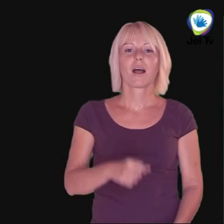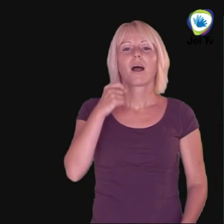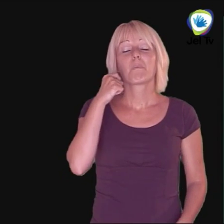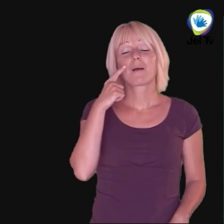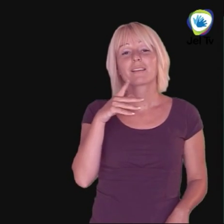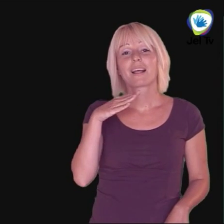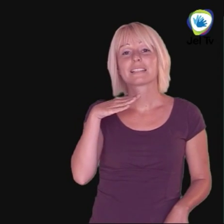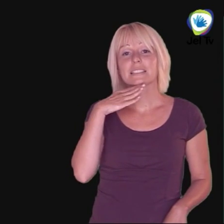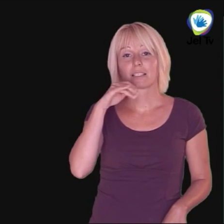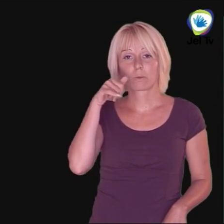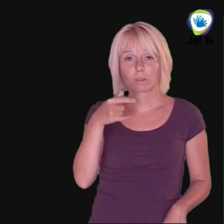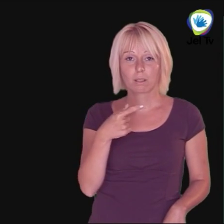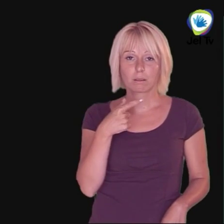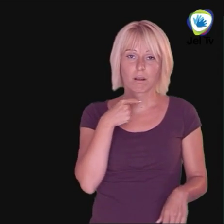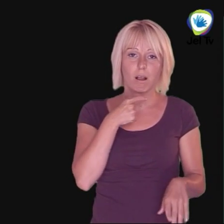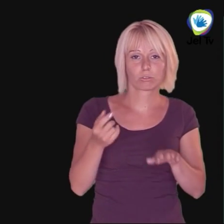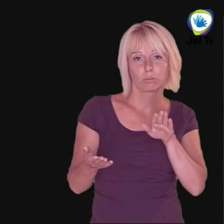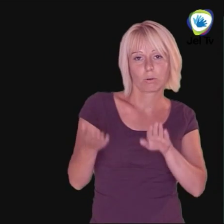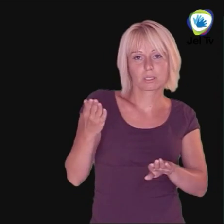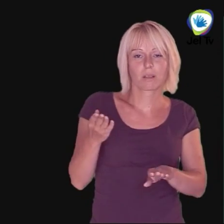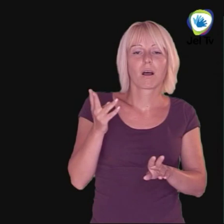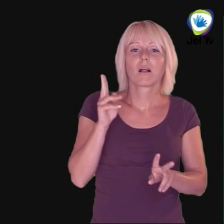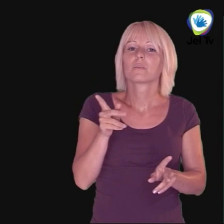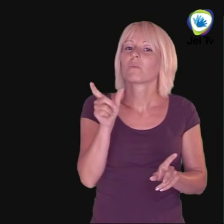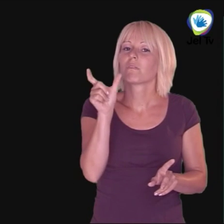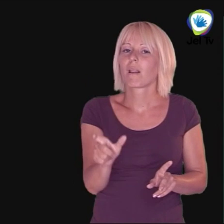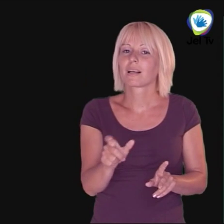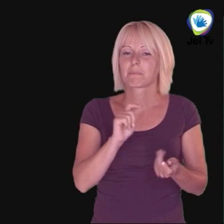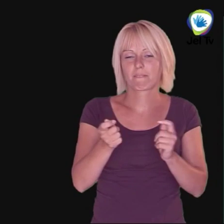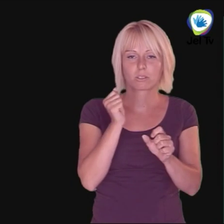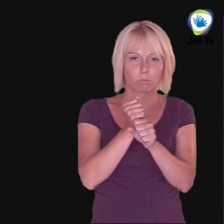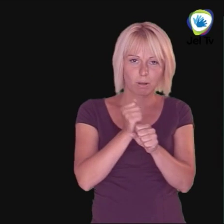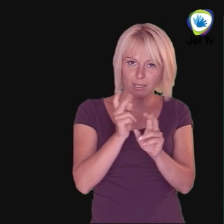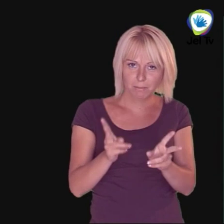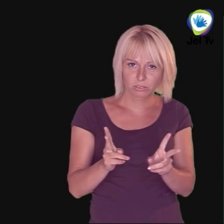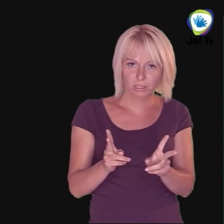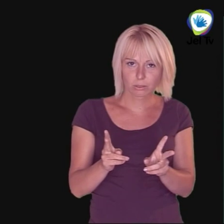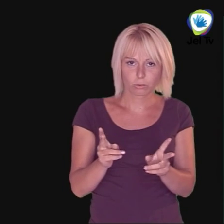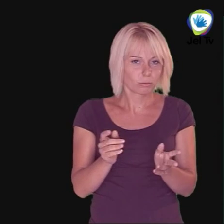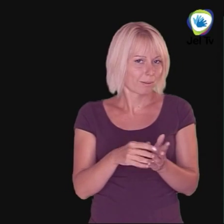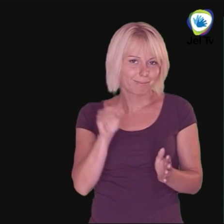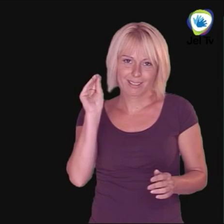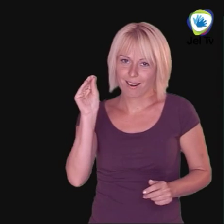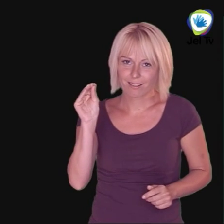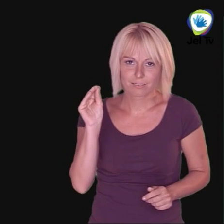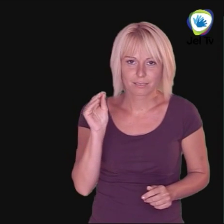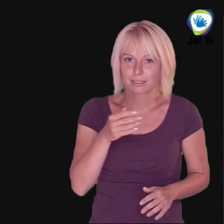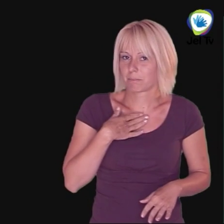Bernátné hangsúlyozta, hogy attól, hogy valaki megváltozott munkaképességű, még nem jelenti azt, hogy nem szeretne